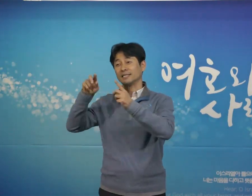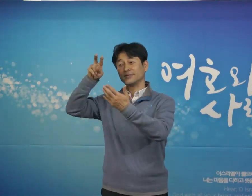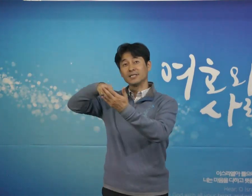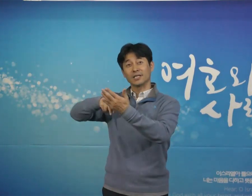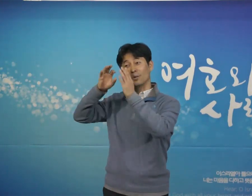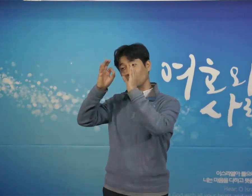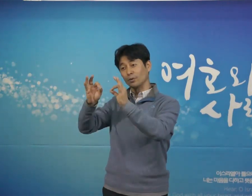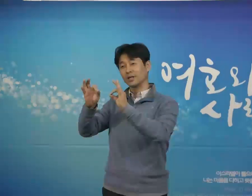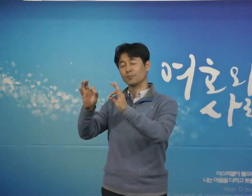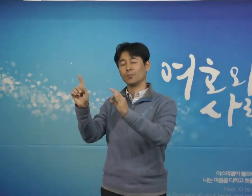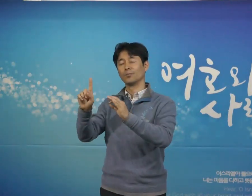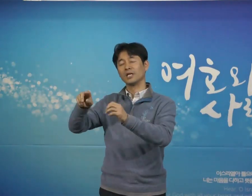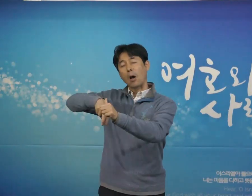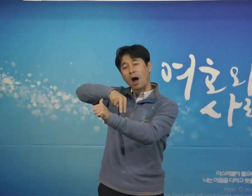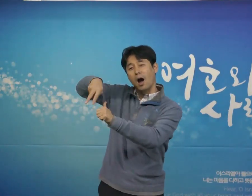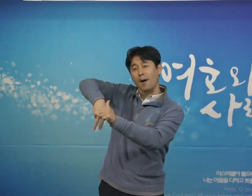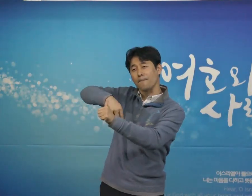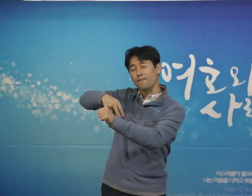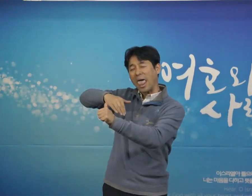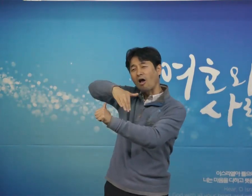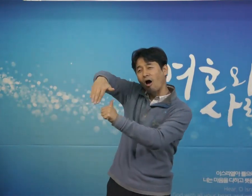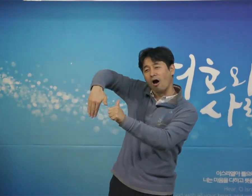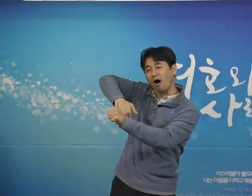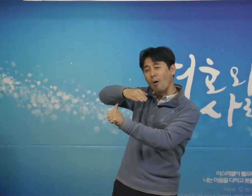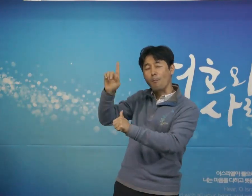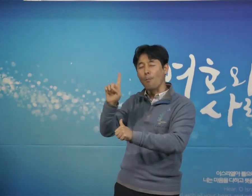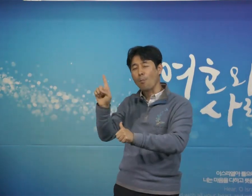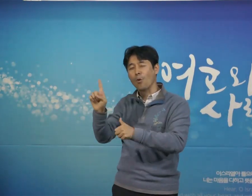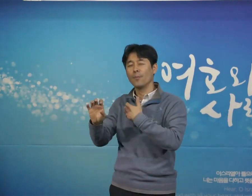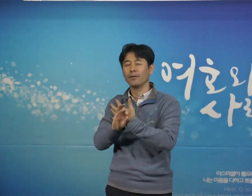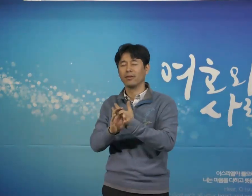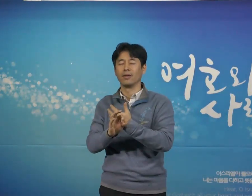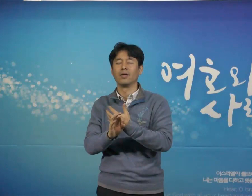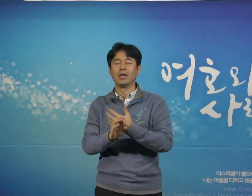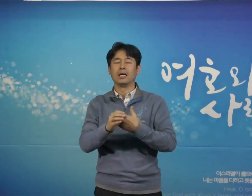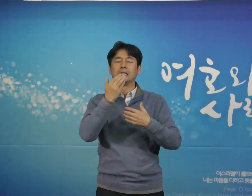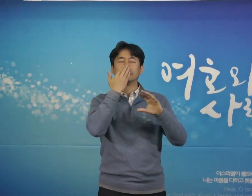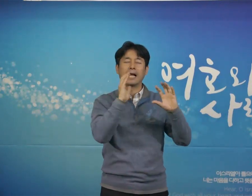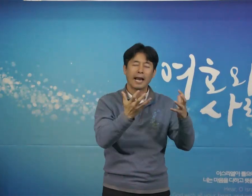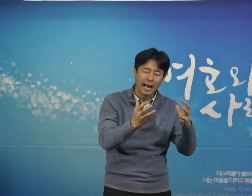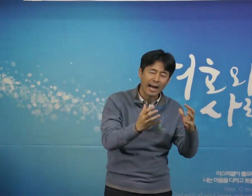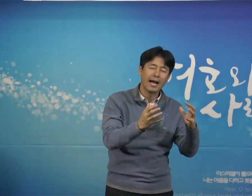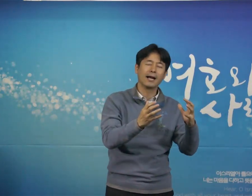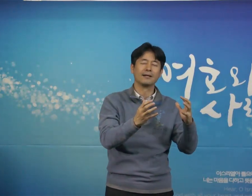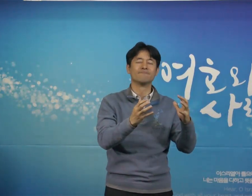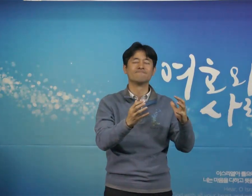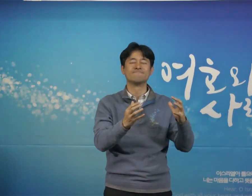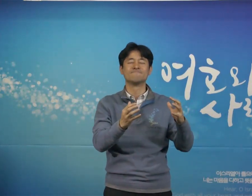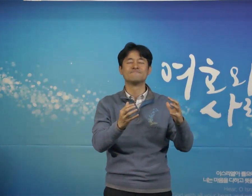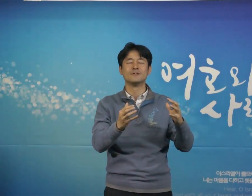오늘 말씀을 읽어보면 그 상황과 배경을 볼 수가 있는데요. 이스라엘